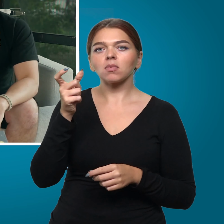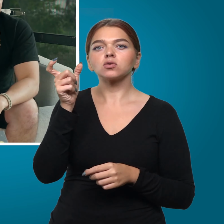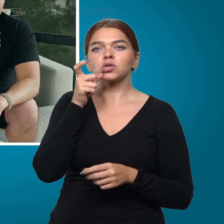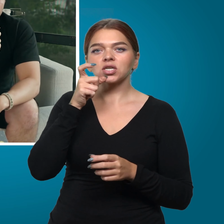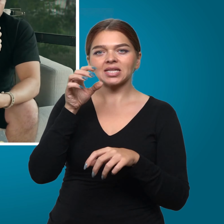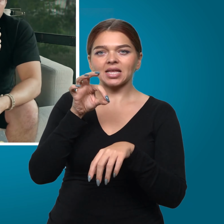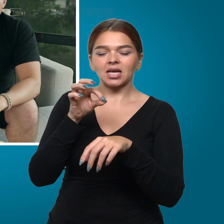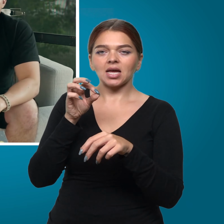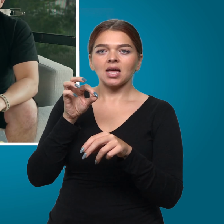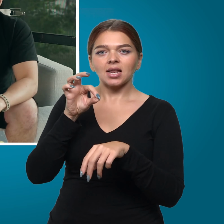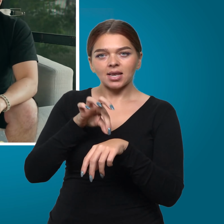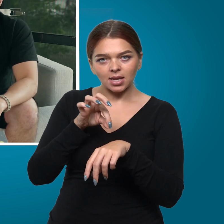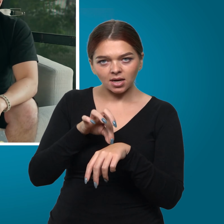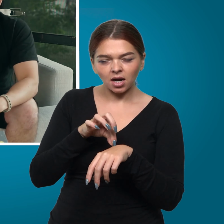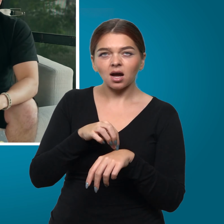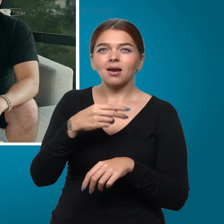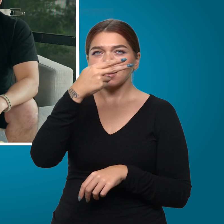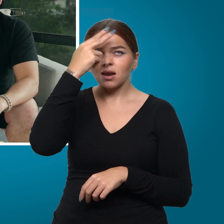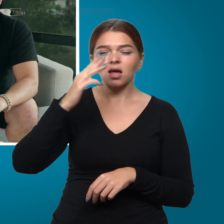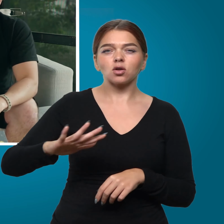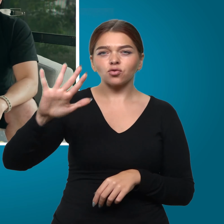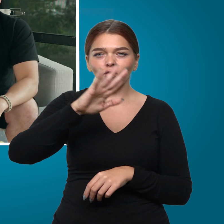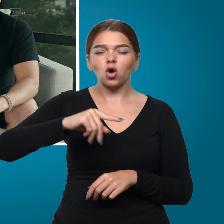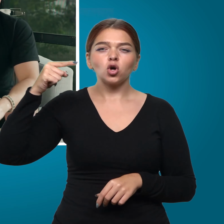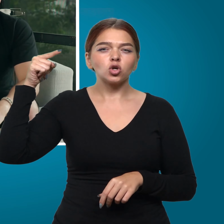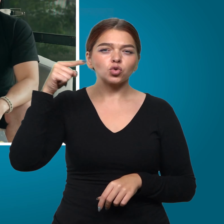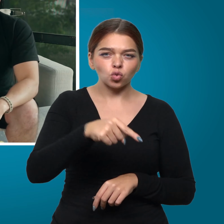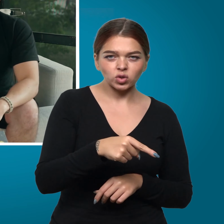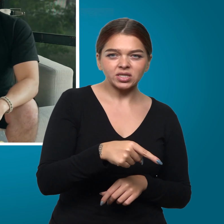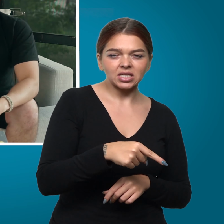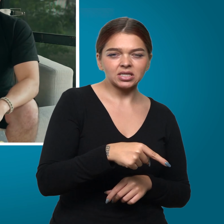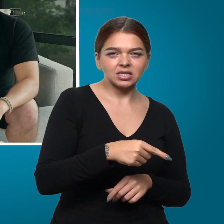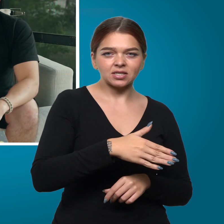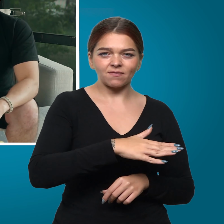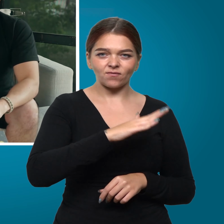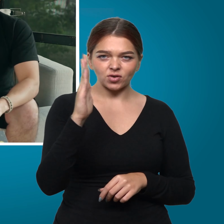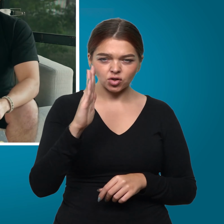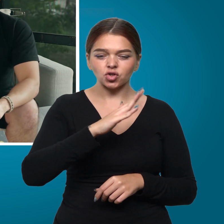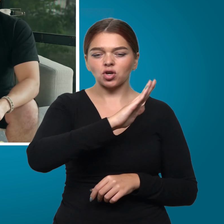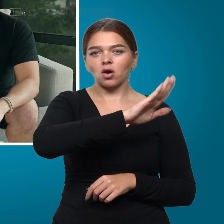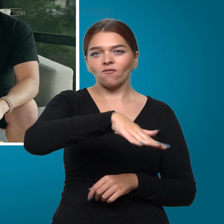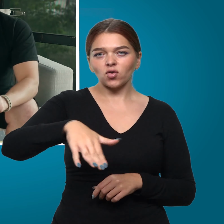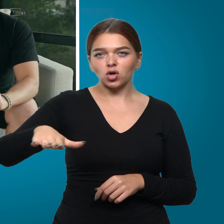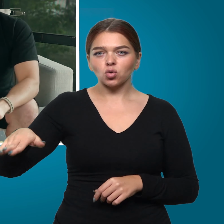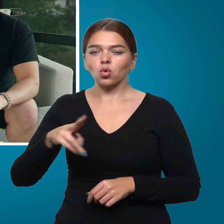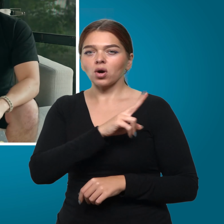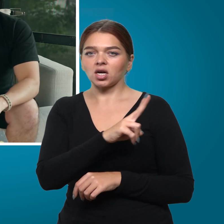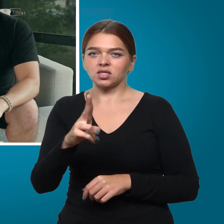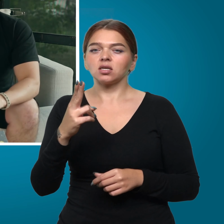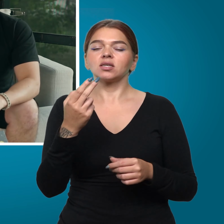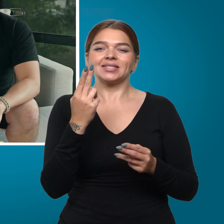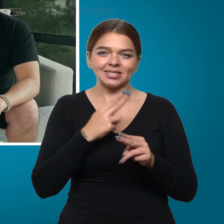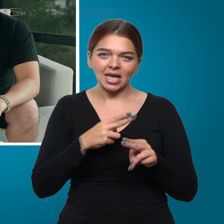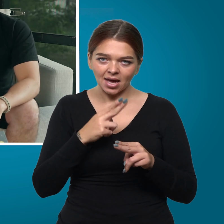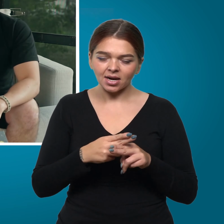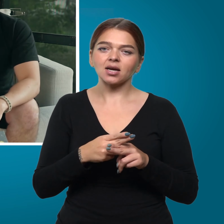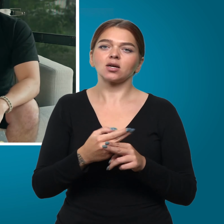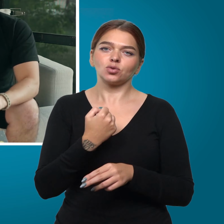Lietuvoje yra apie 1000 nepilnamečių, kurie serga su šita liga ir iš karto ta mintis kirbėjo, kad knygą tikrai skaitys ir